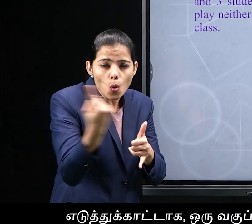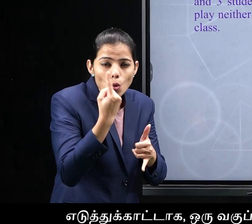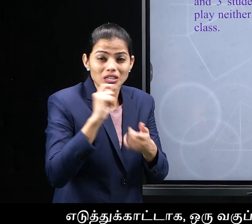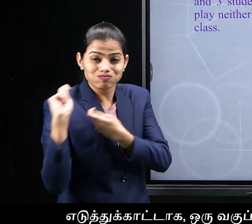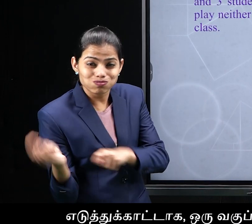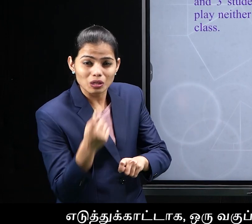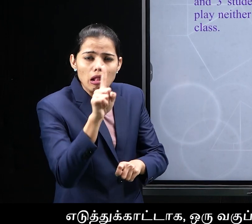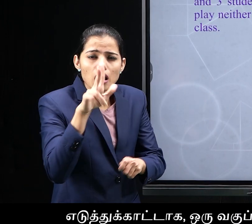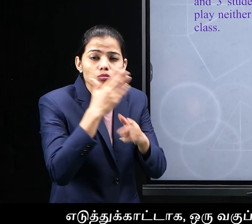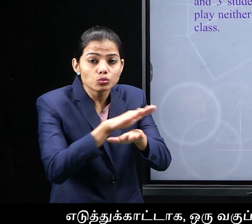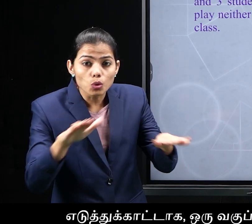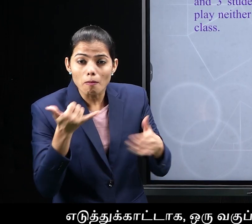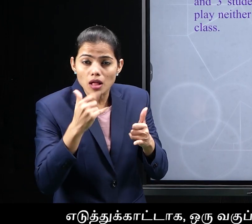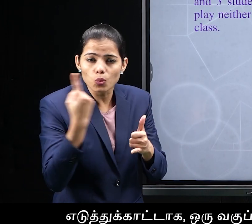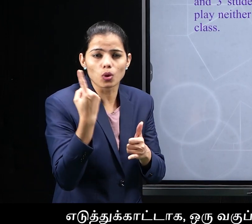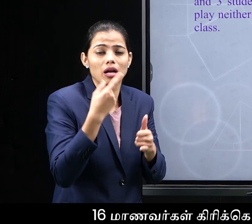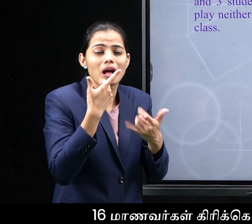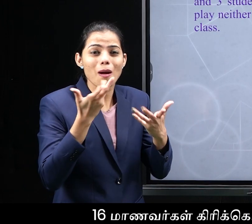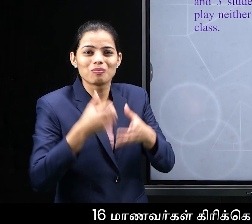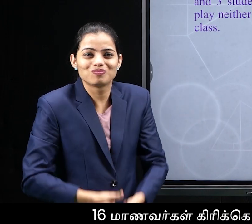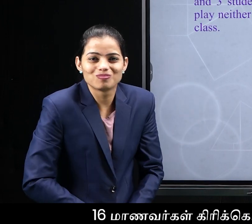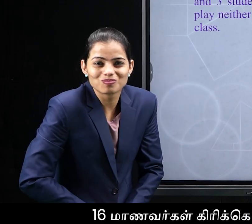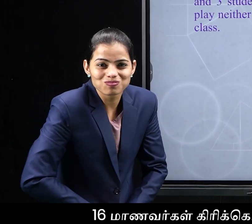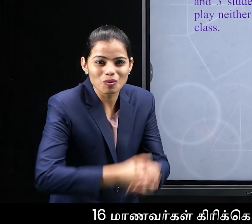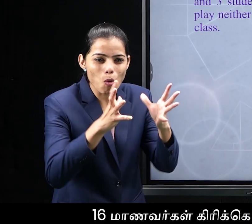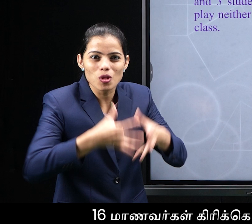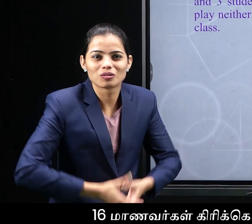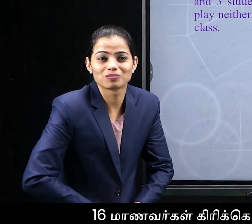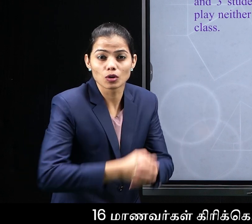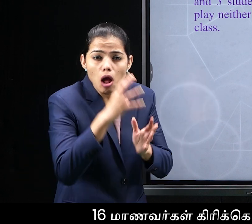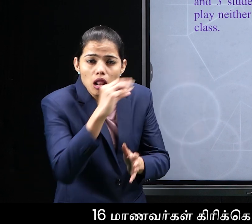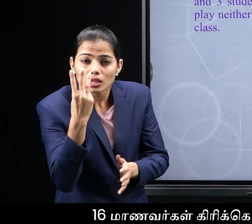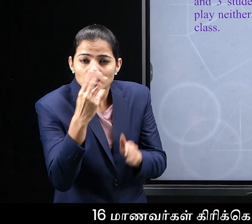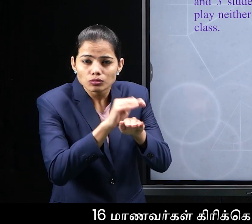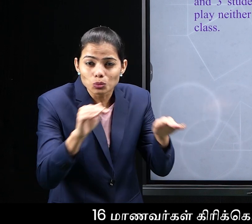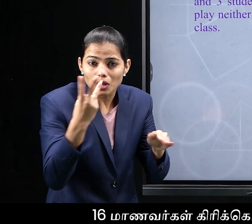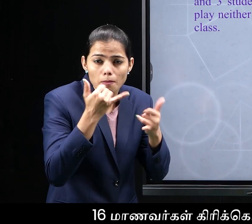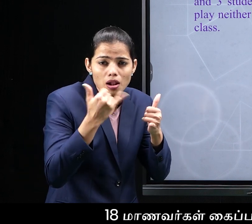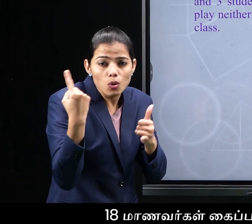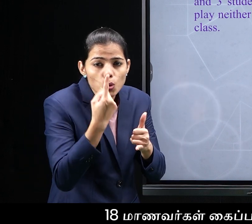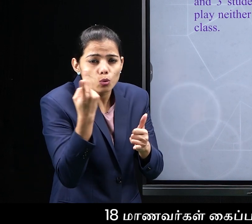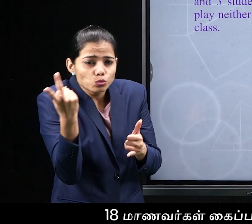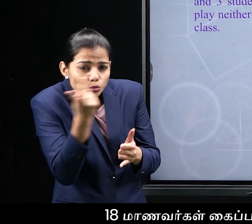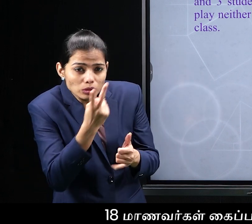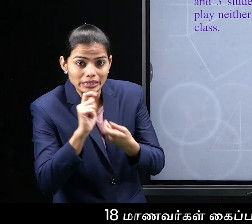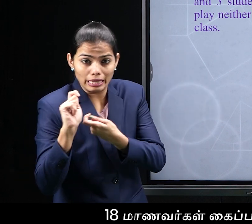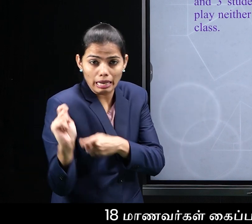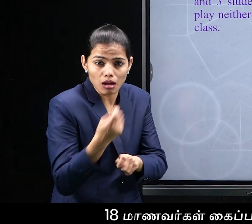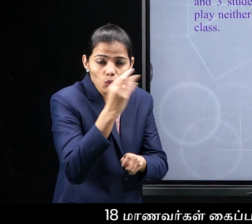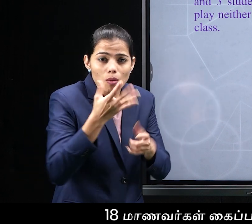மொத்தம் 39 மாணவர்கள் உள்ளனர். 16 மாணவர்கள் கிரிக்கெட்டை மட்டுமே விளையாடுகிறார்கள். 18 மாணவர்கள் கைப்பந்து